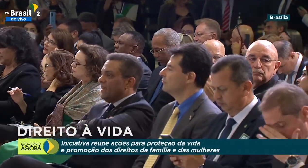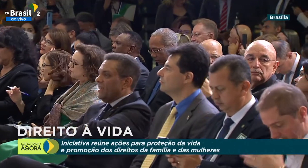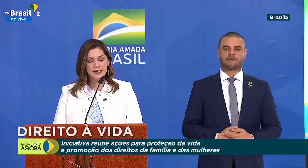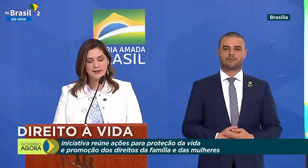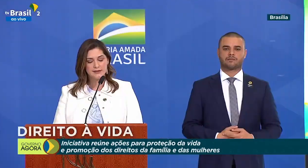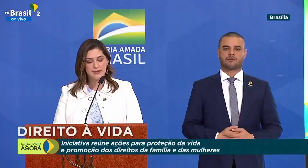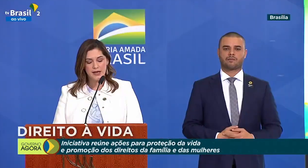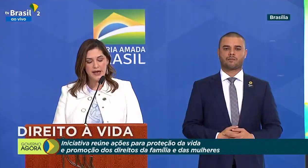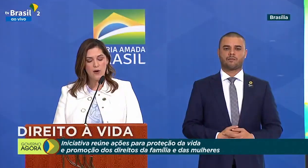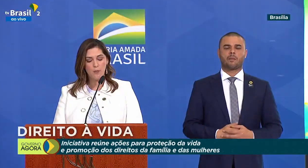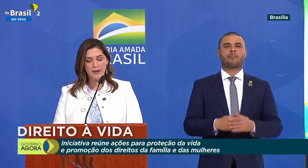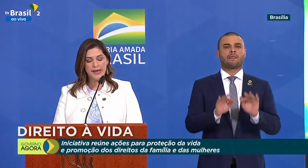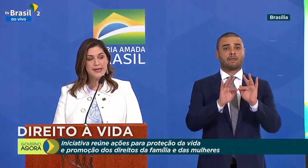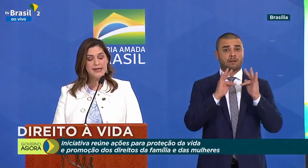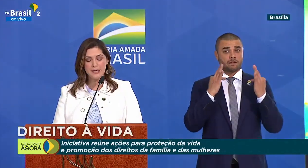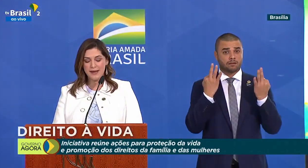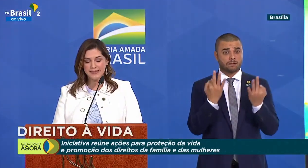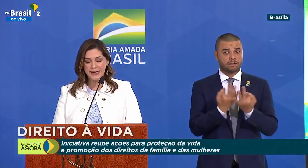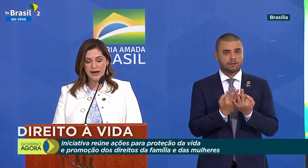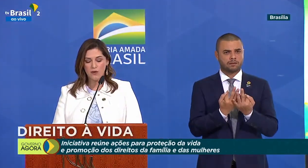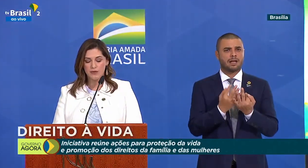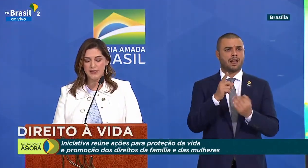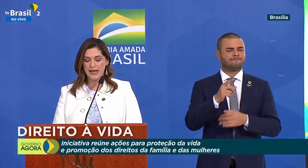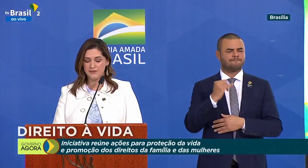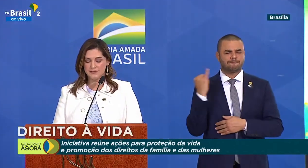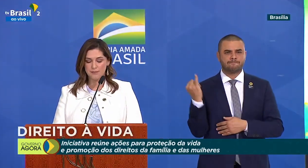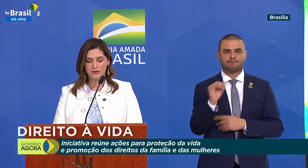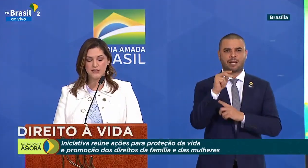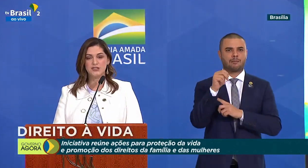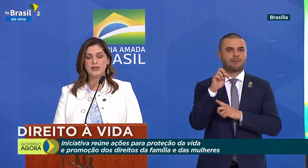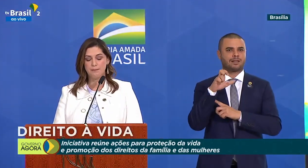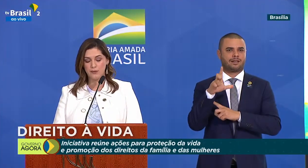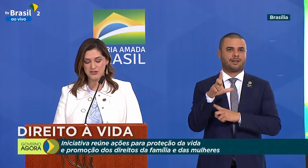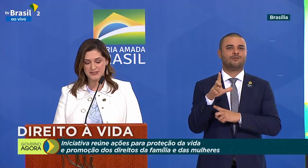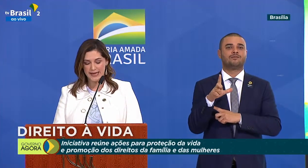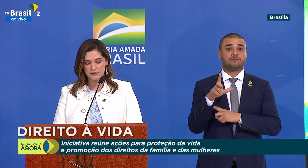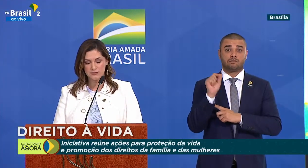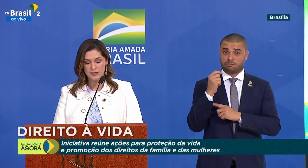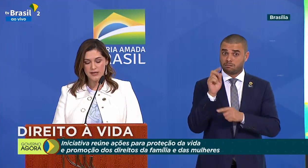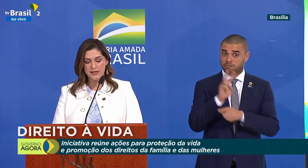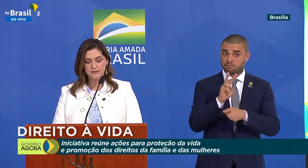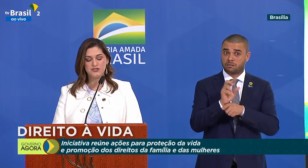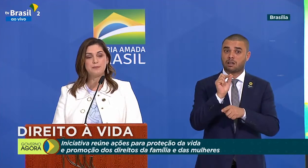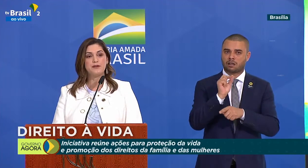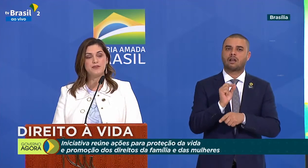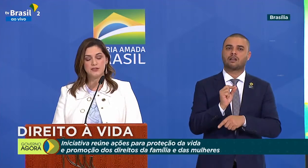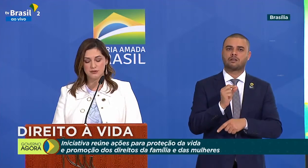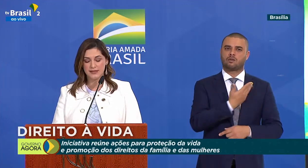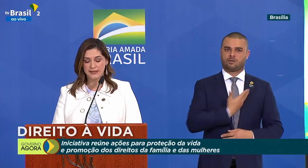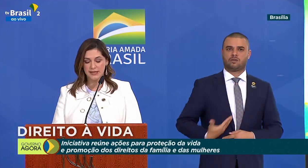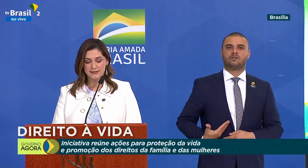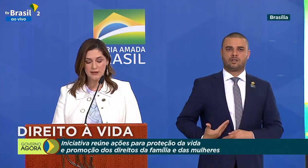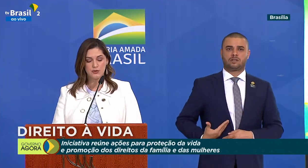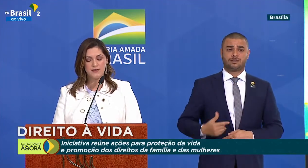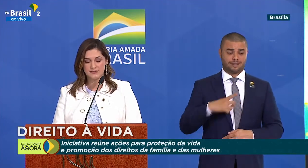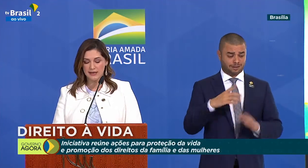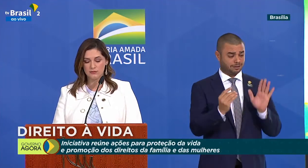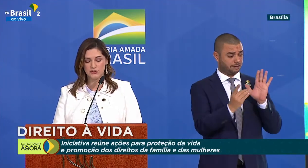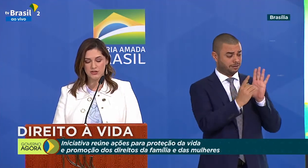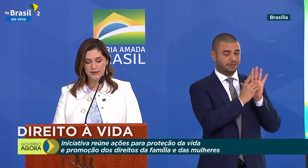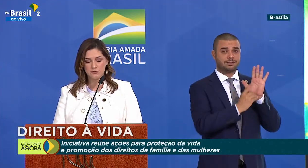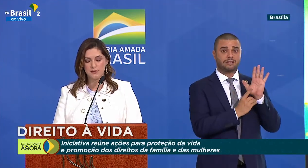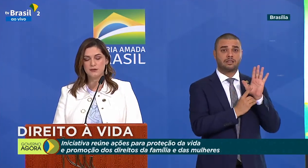e a família é um bem imaterial e deve ser protegida pelo Estado isso está previsto na declaração